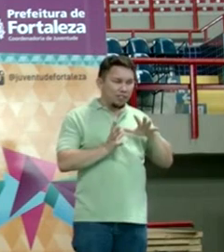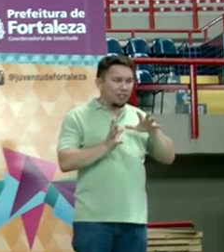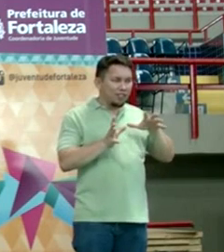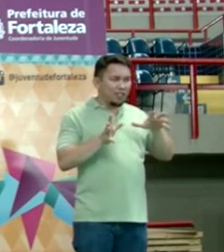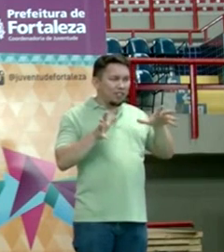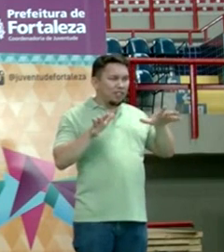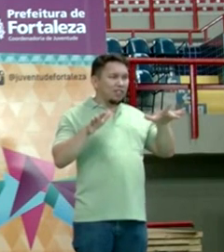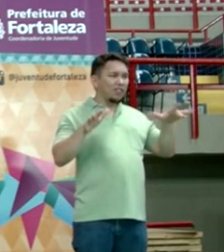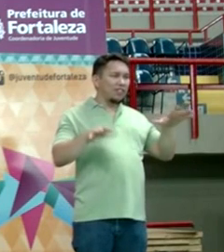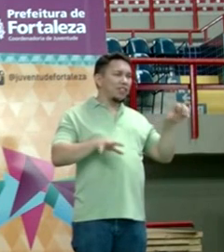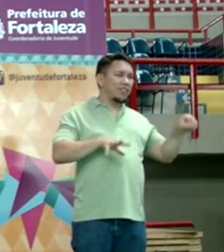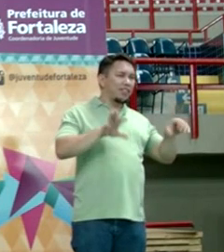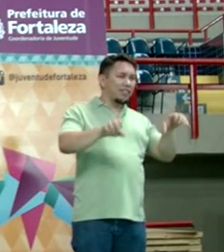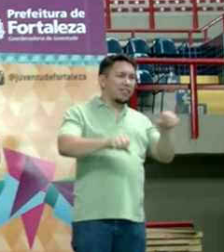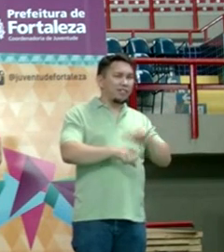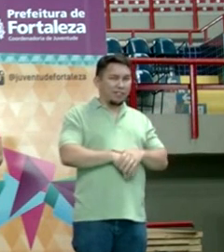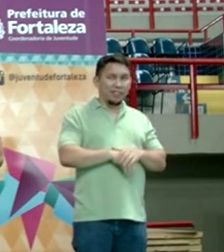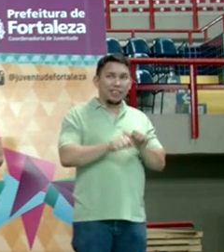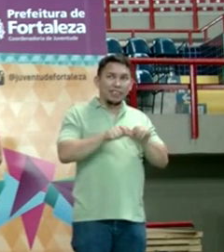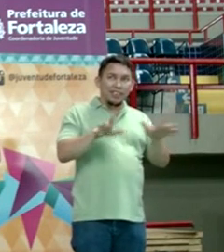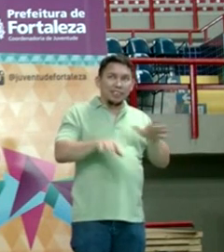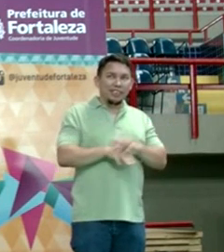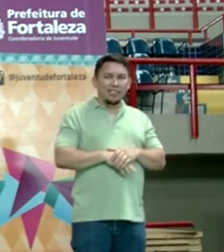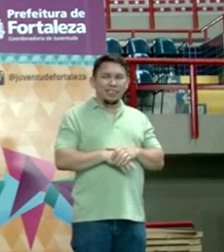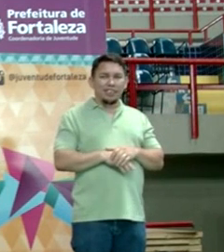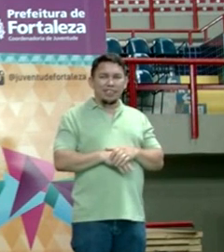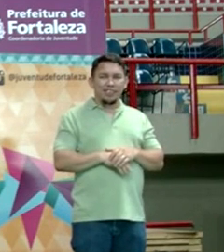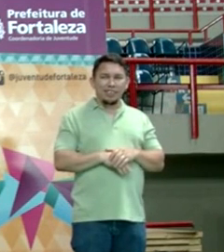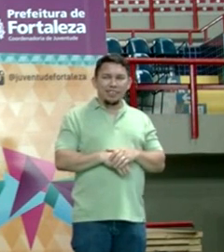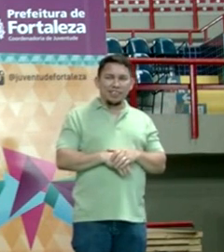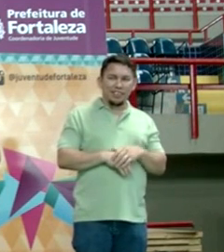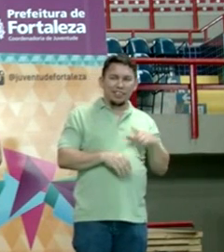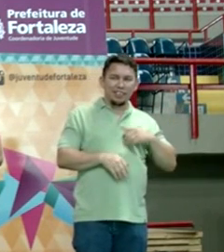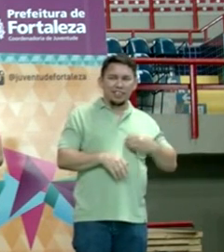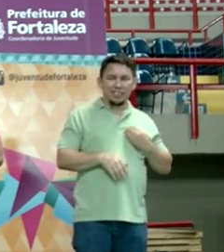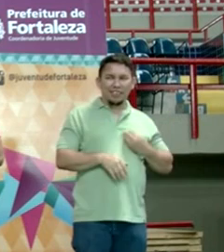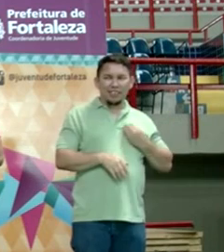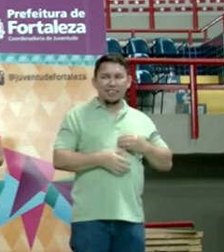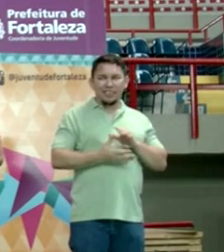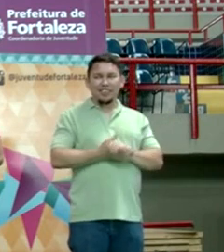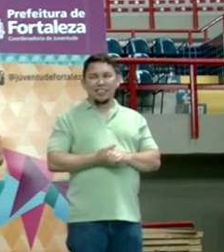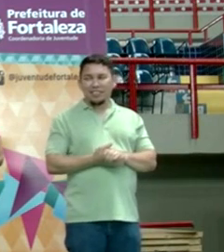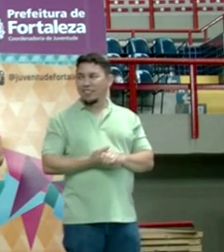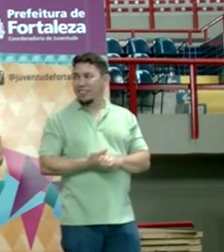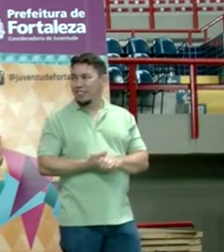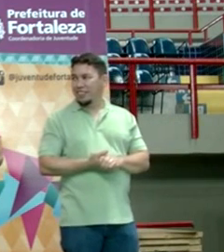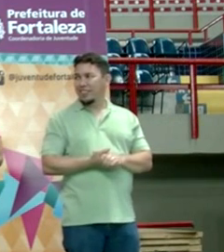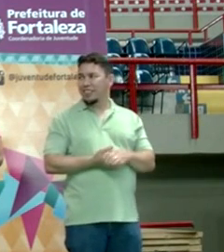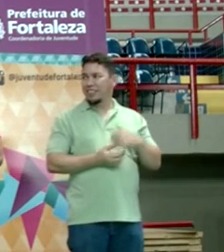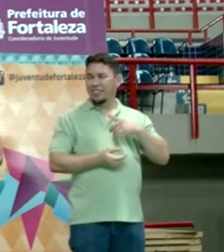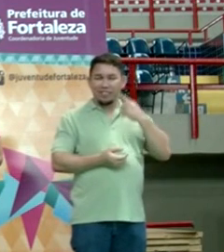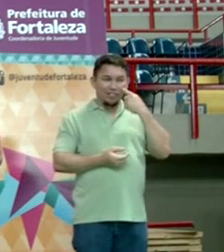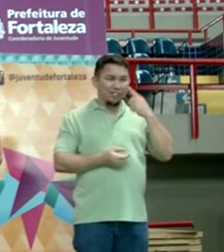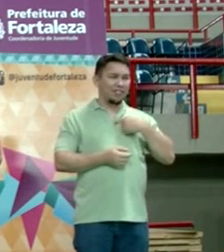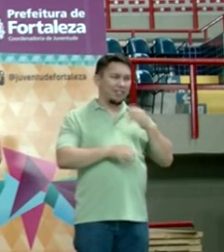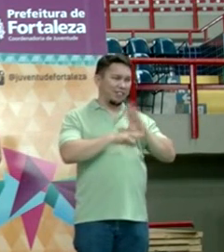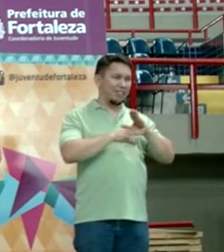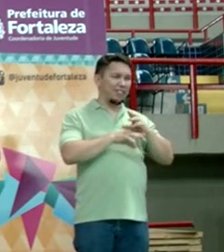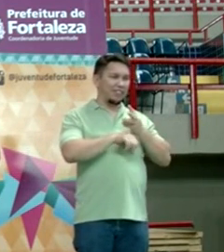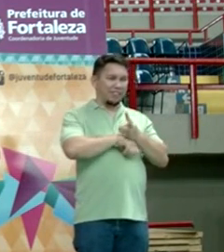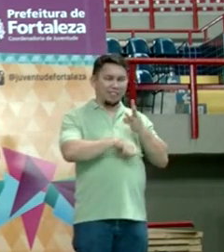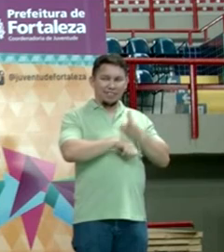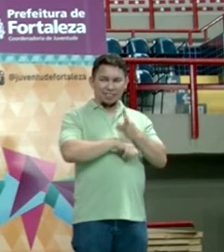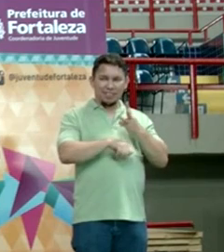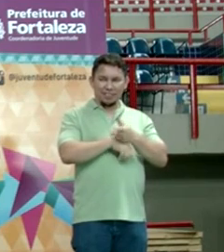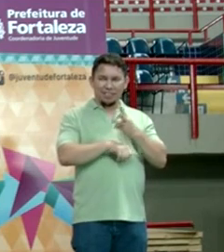cearense ele se espalha pelo mundo, mas ele não diz que é cearense. Você só sabe quando você disser qualquer palavra. Tem até uns vídeos que o pessoal bota no WhatsApp. Como é que